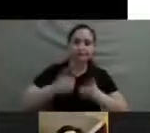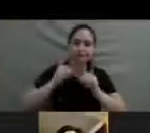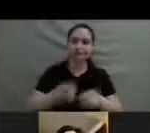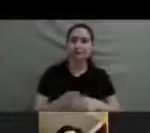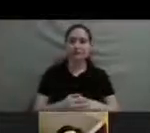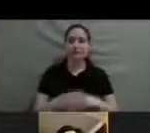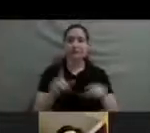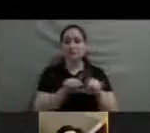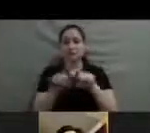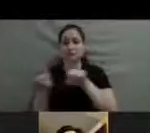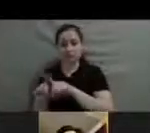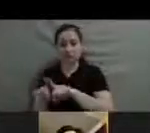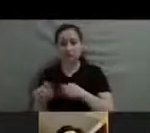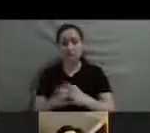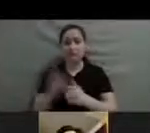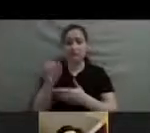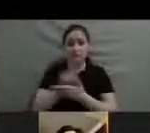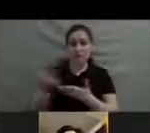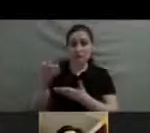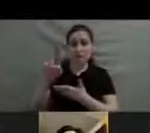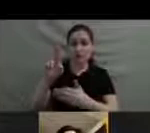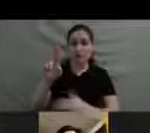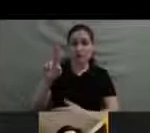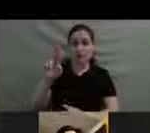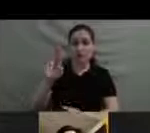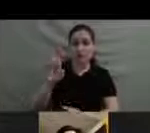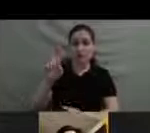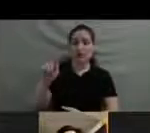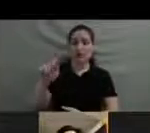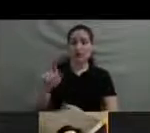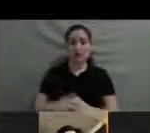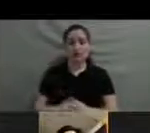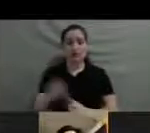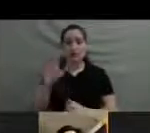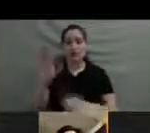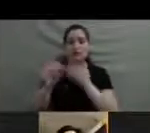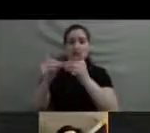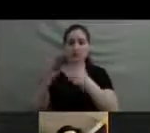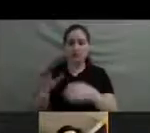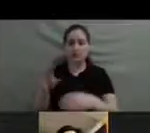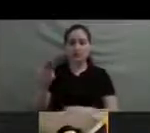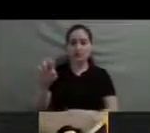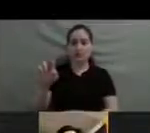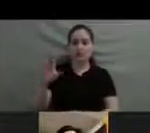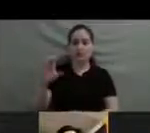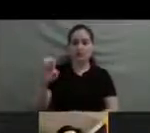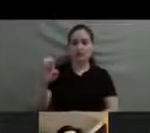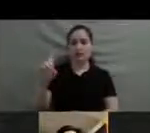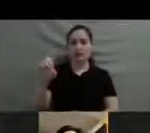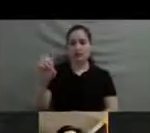También la Universidad UFED, a través de su directora Mercedes,